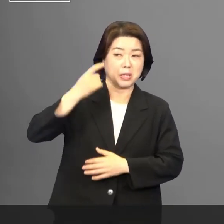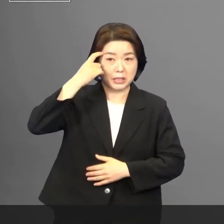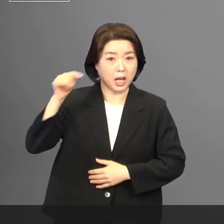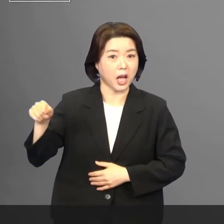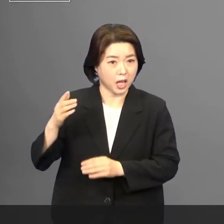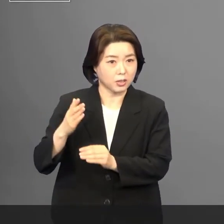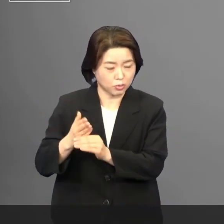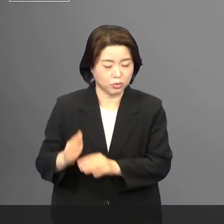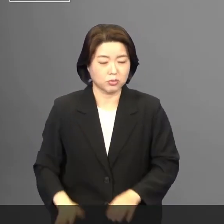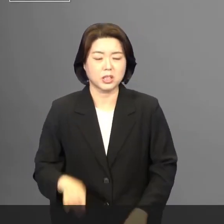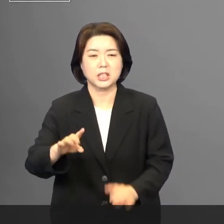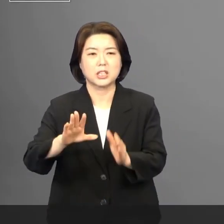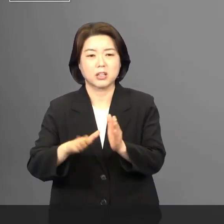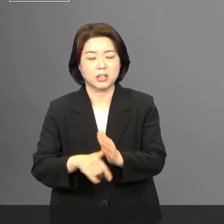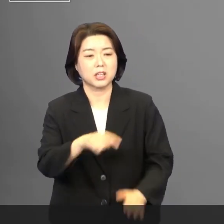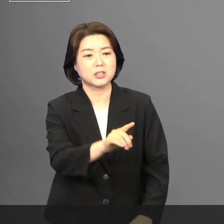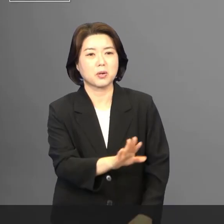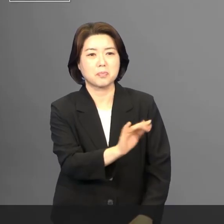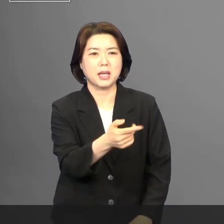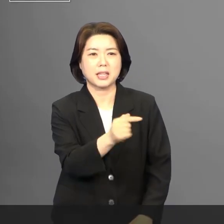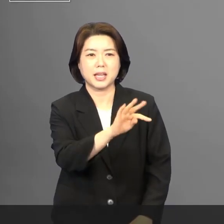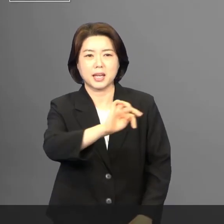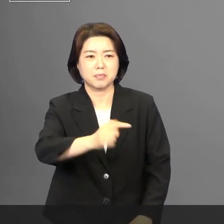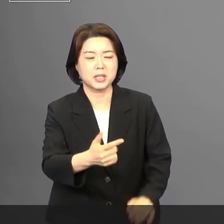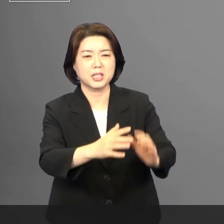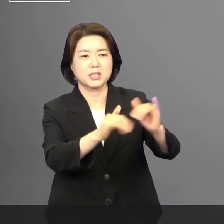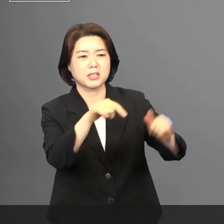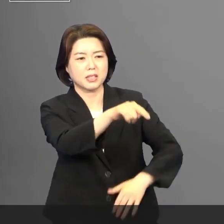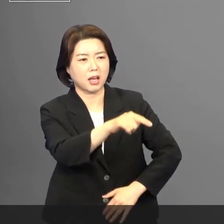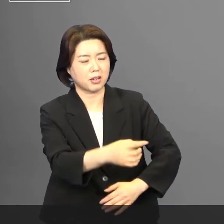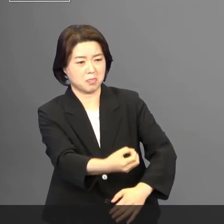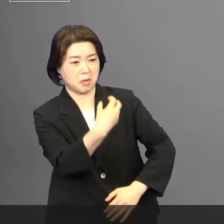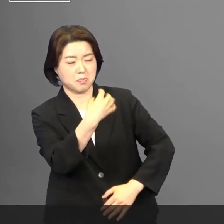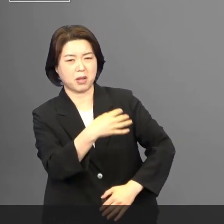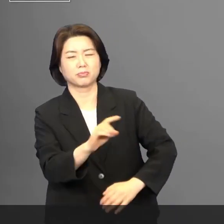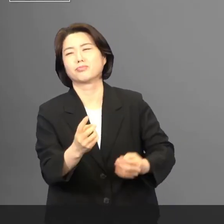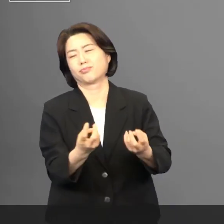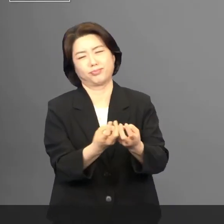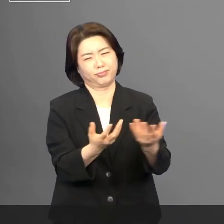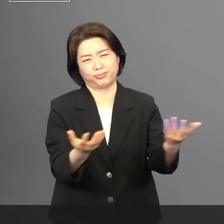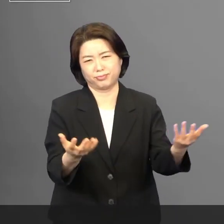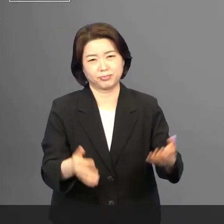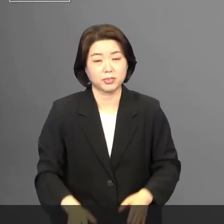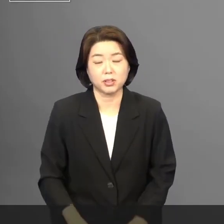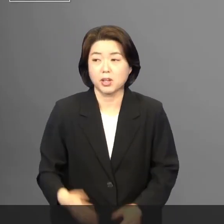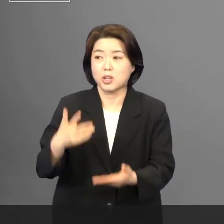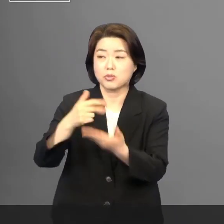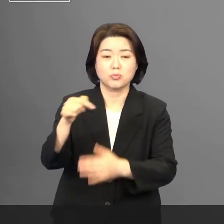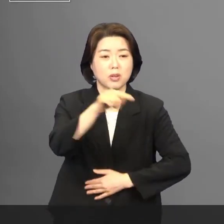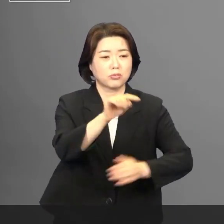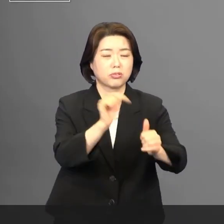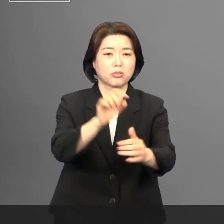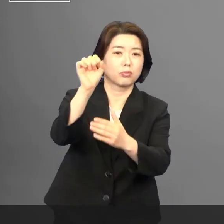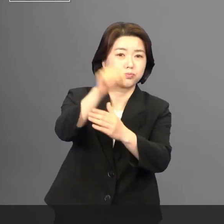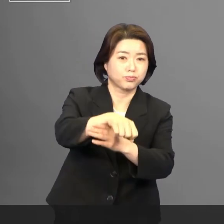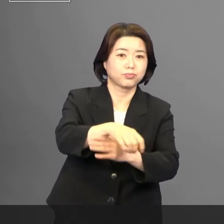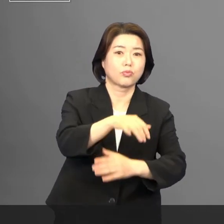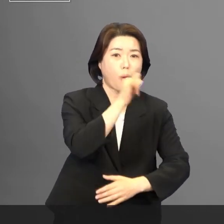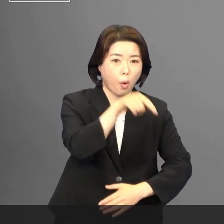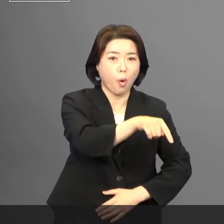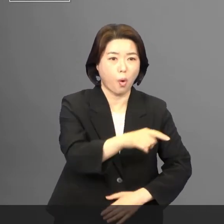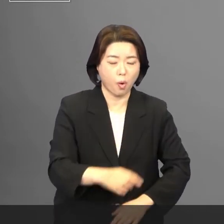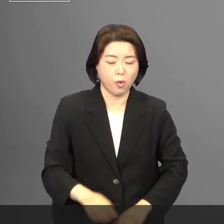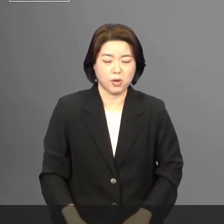때에 하물며 저 베냐민 사람이야 더 말해 무엇하겠소? 주님께서 그에게 그렇게 하라고 시키신 것이니